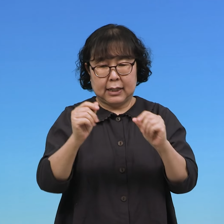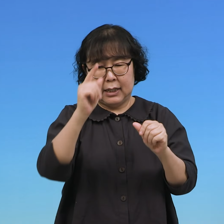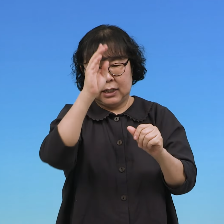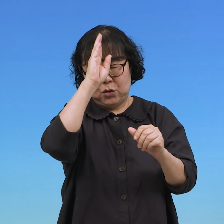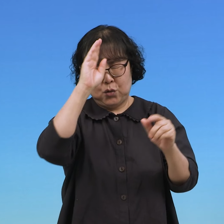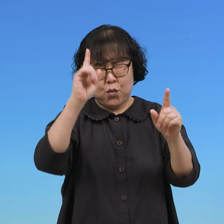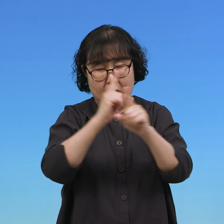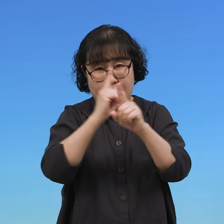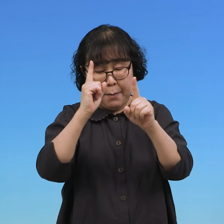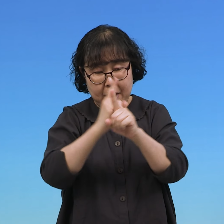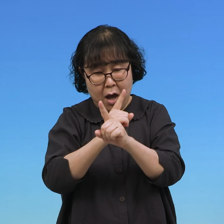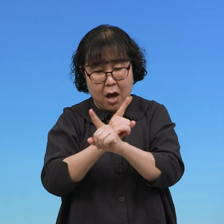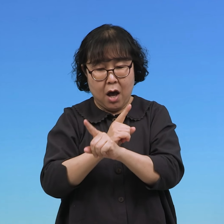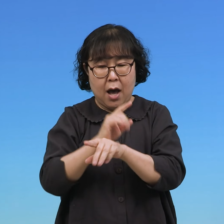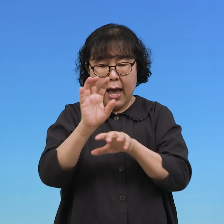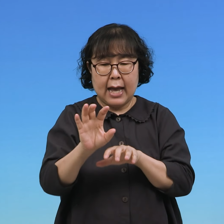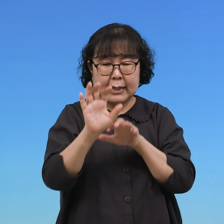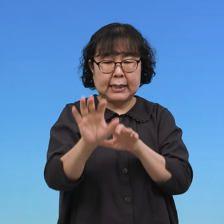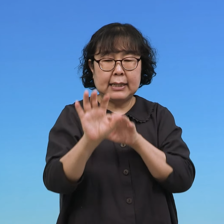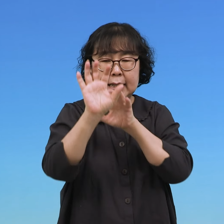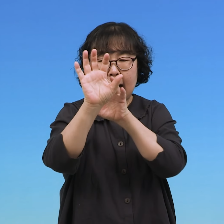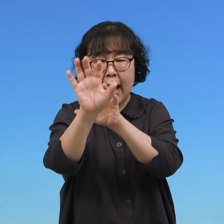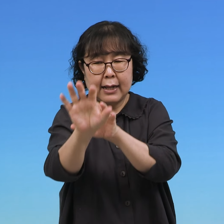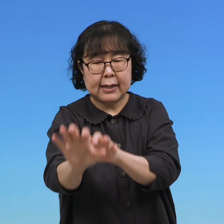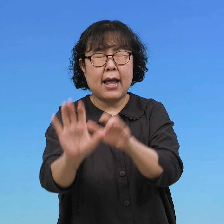치유하며 행진할 때